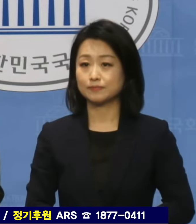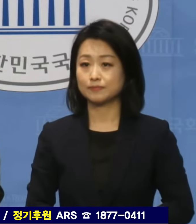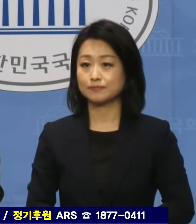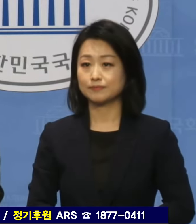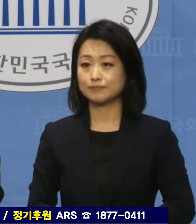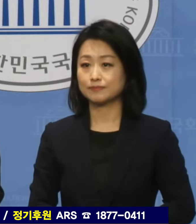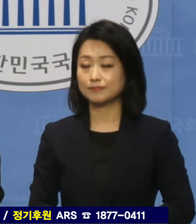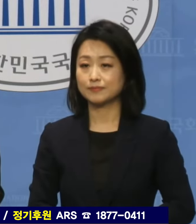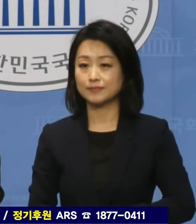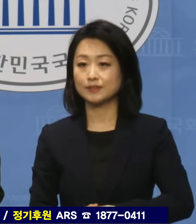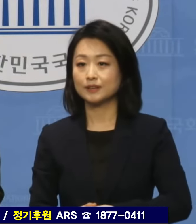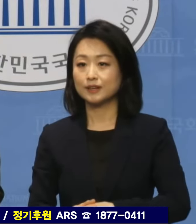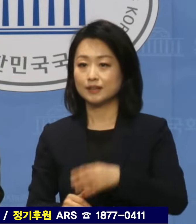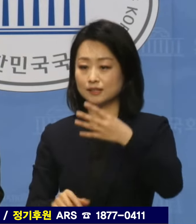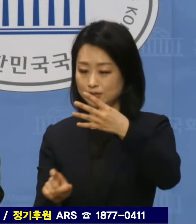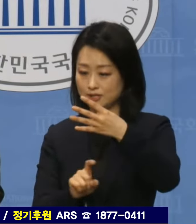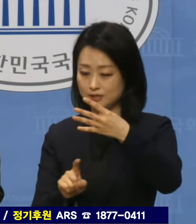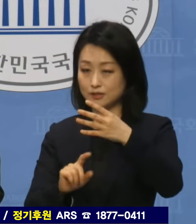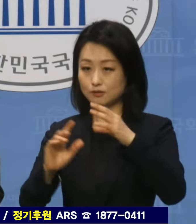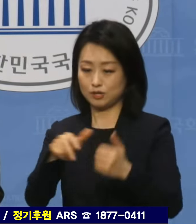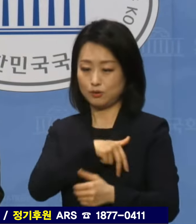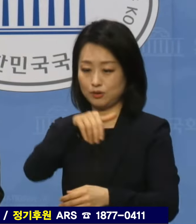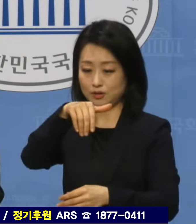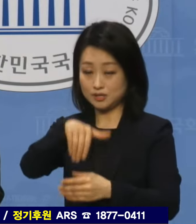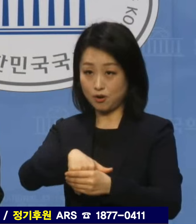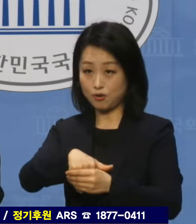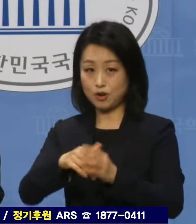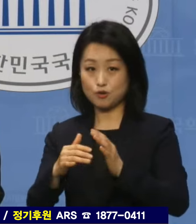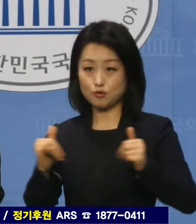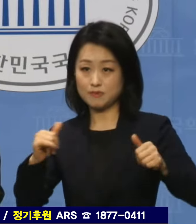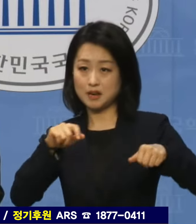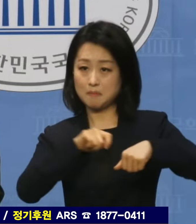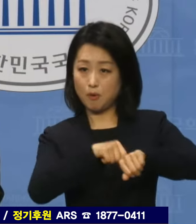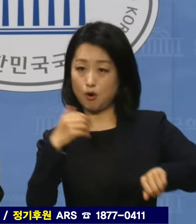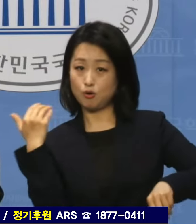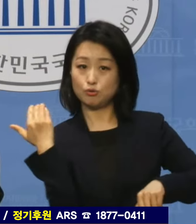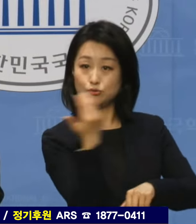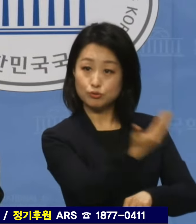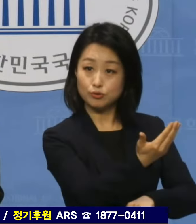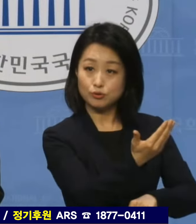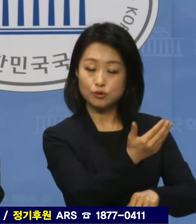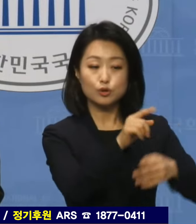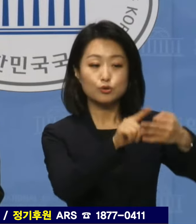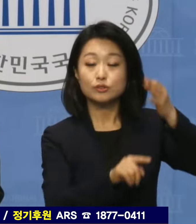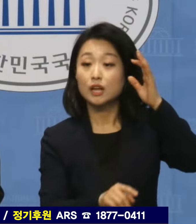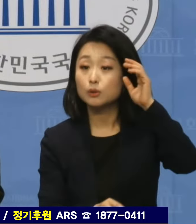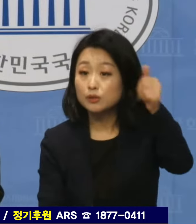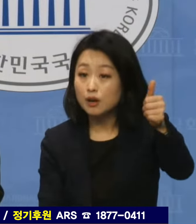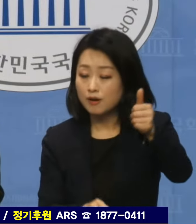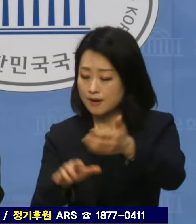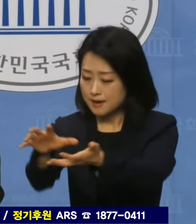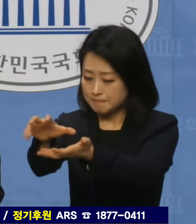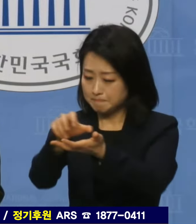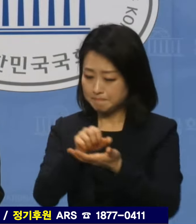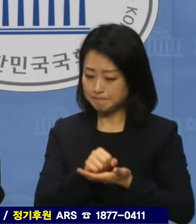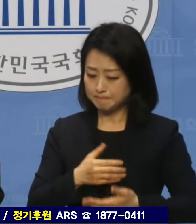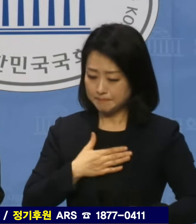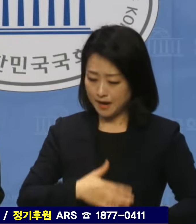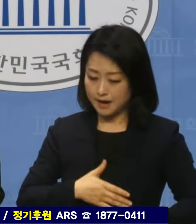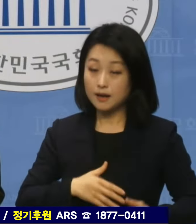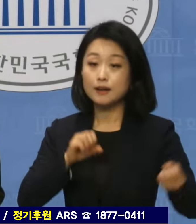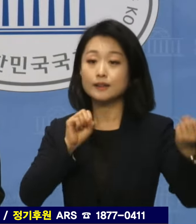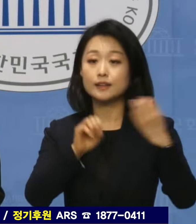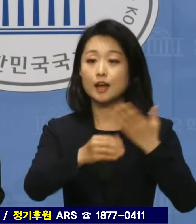4.10 총선에서 드러난 매서운 민심을 윤석열 대통령이 온전히 담아